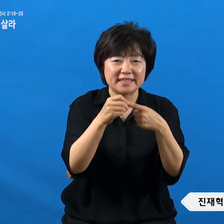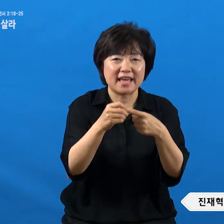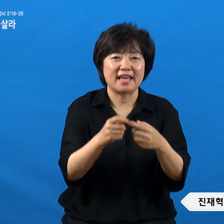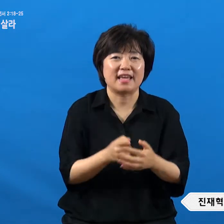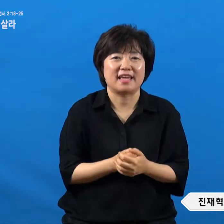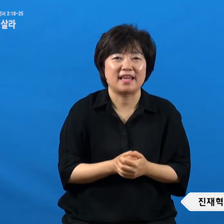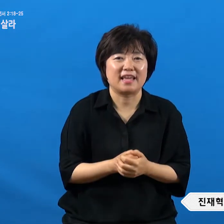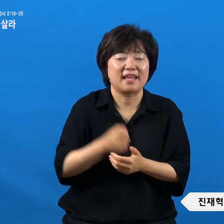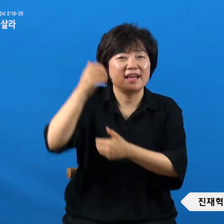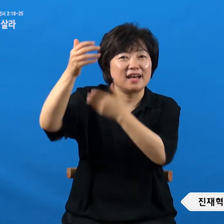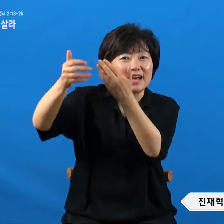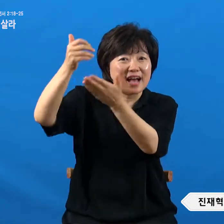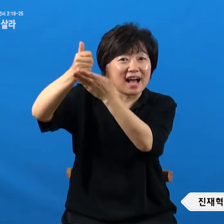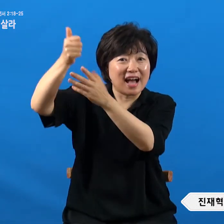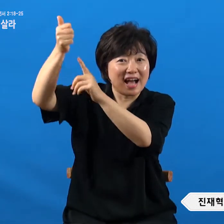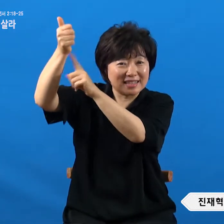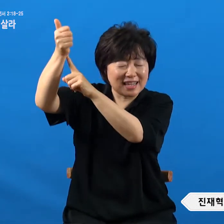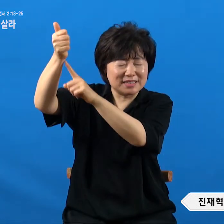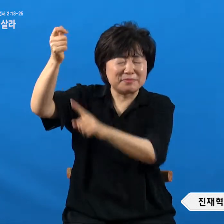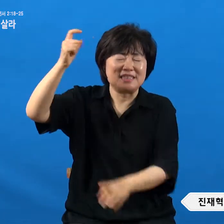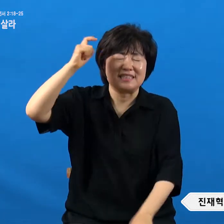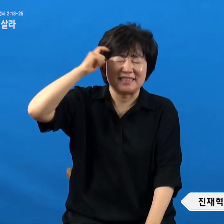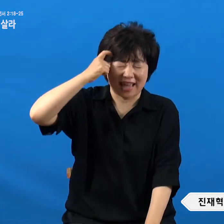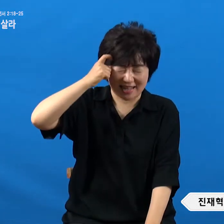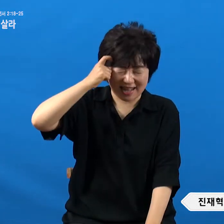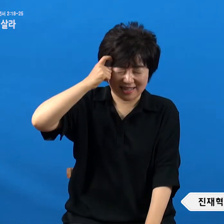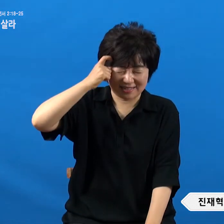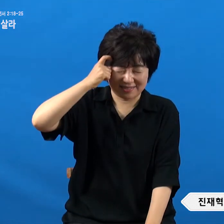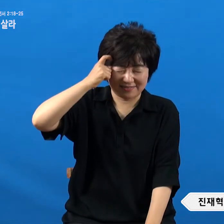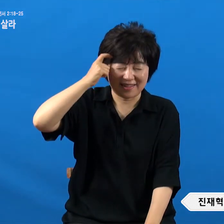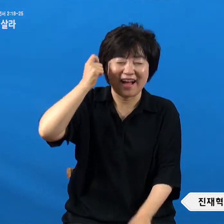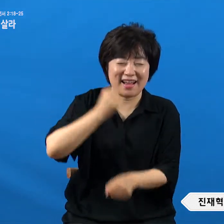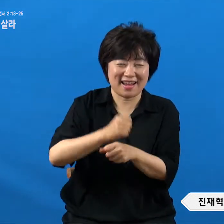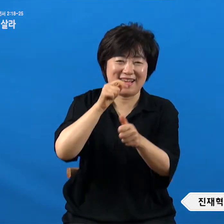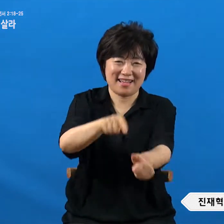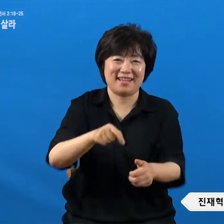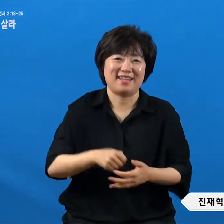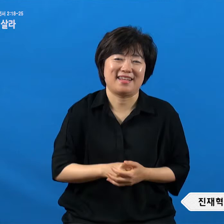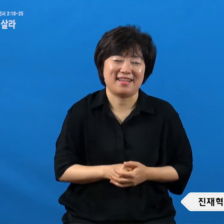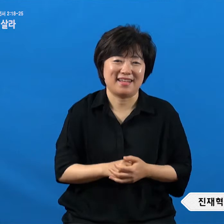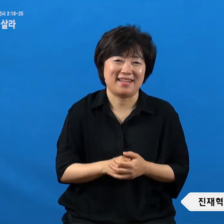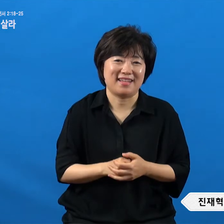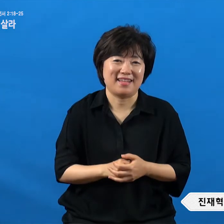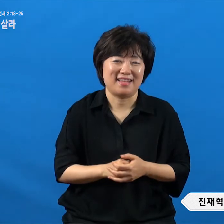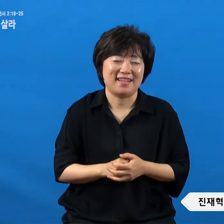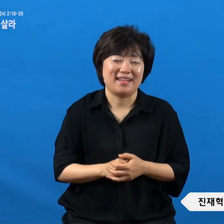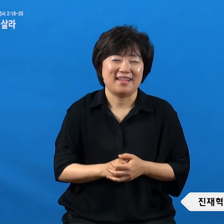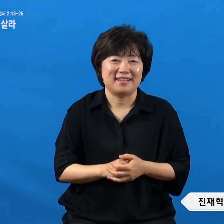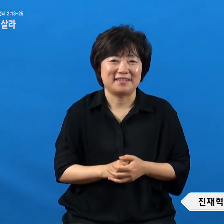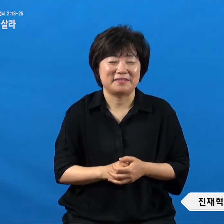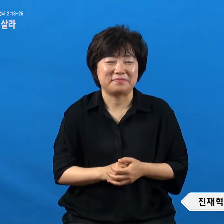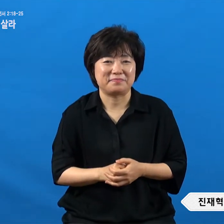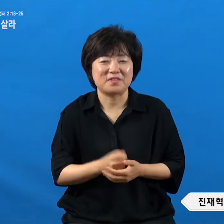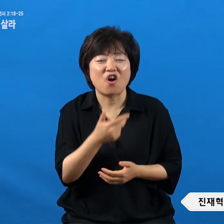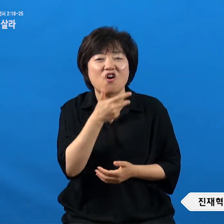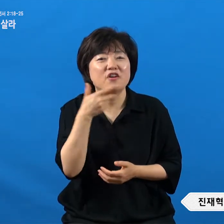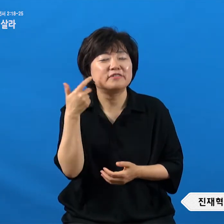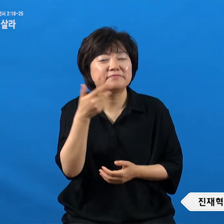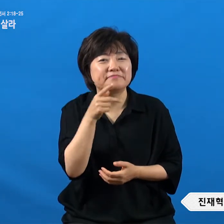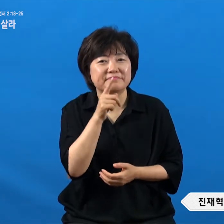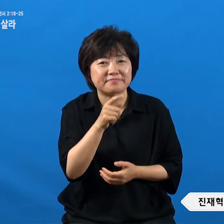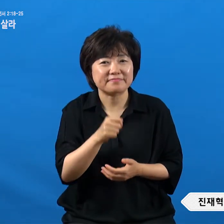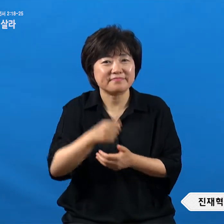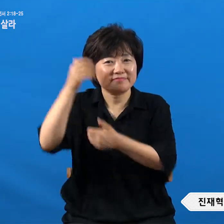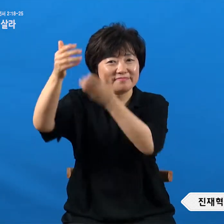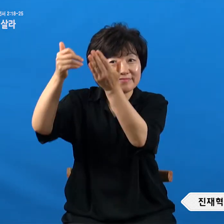첫 번째, 하나님을 생각하라 라고 말씀합니다. The mindfulness